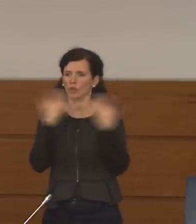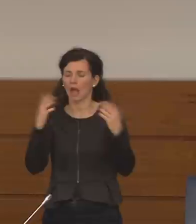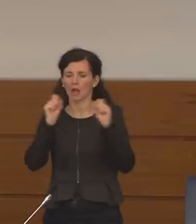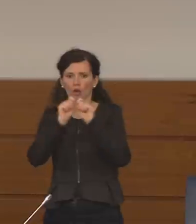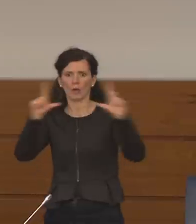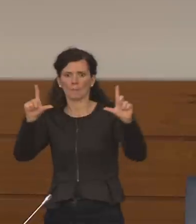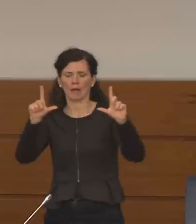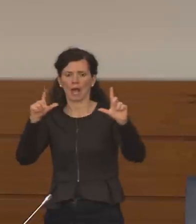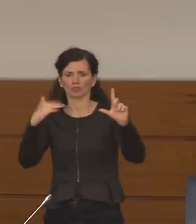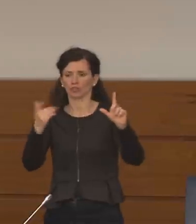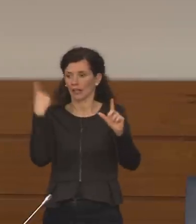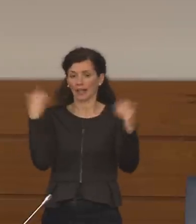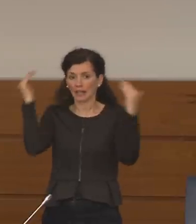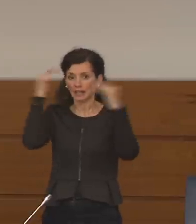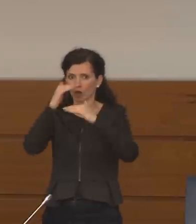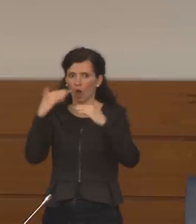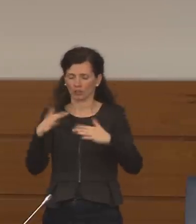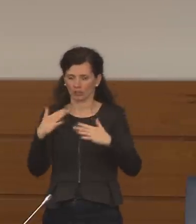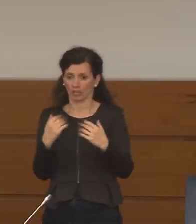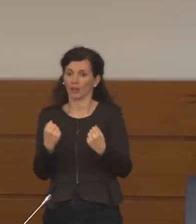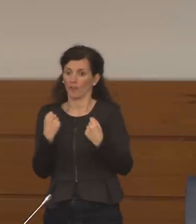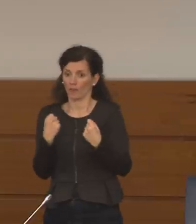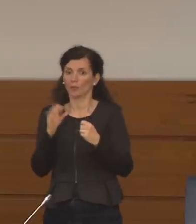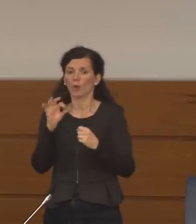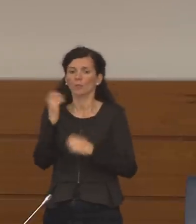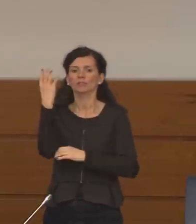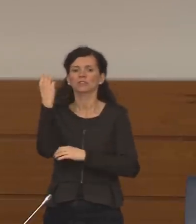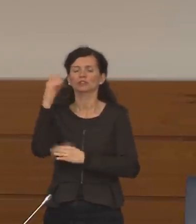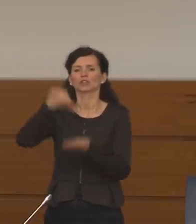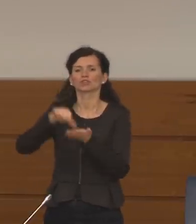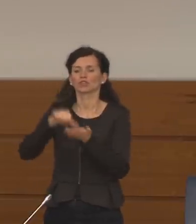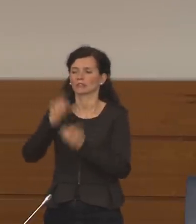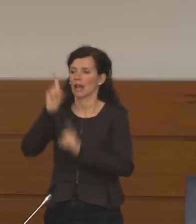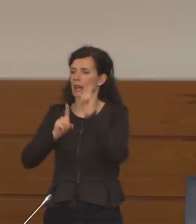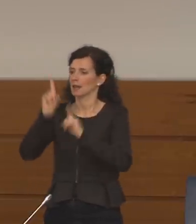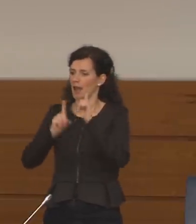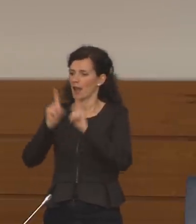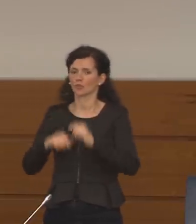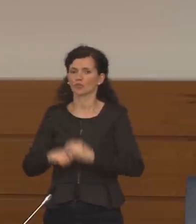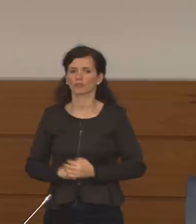e ridotte soprattutto la stazione centrale di milano